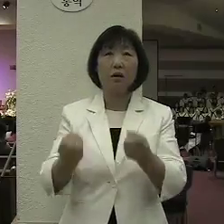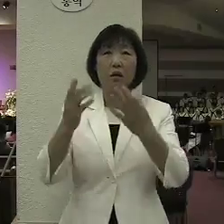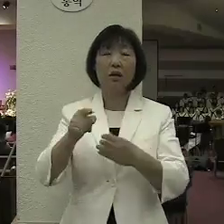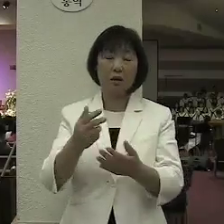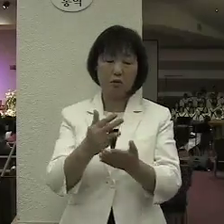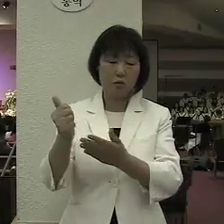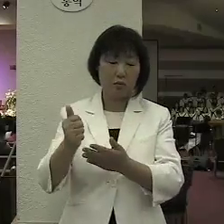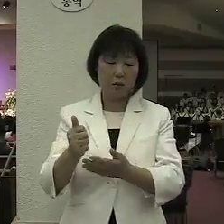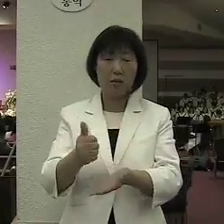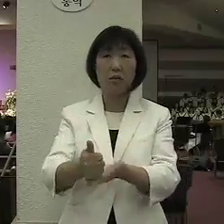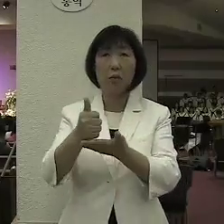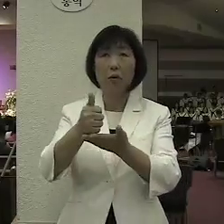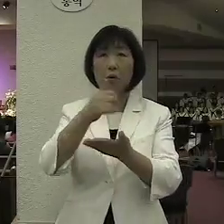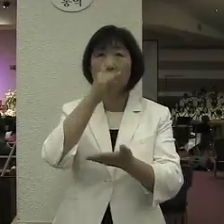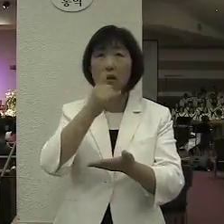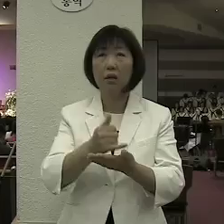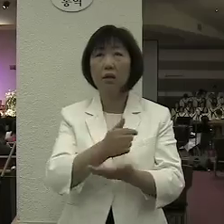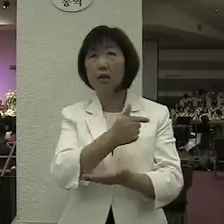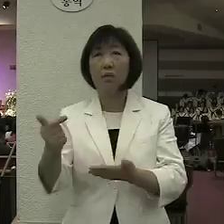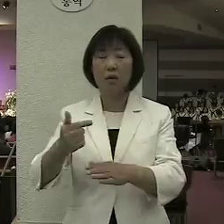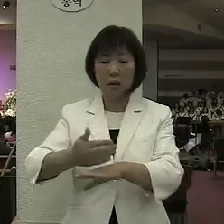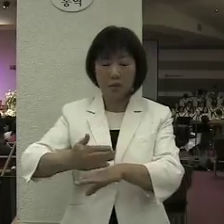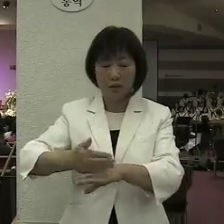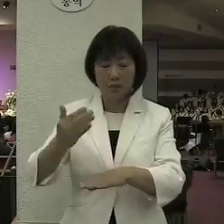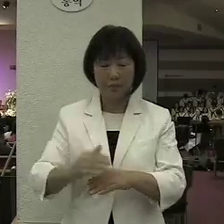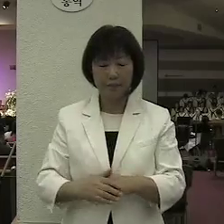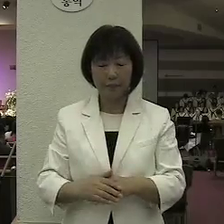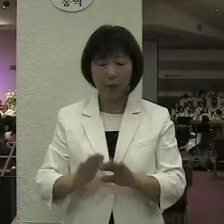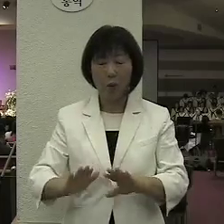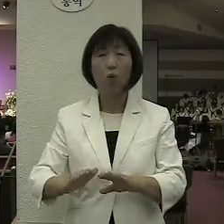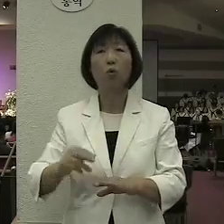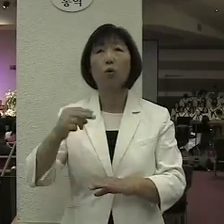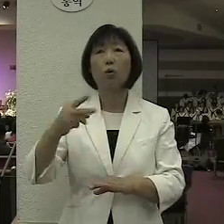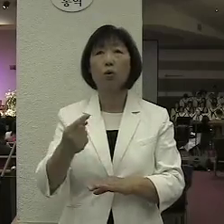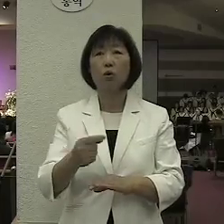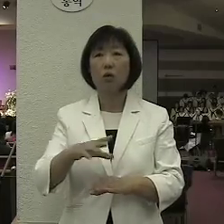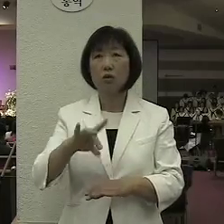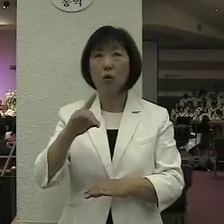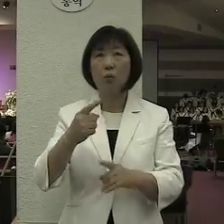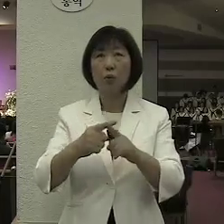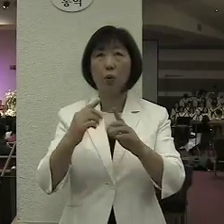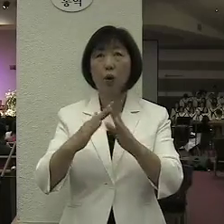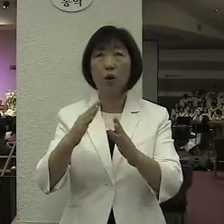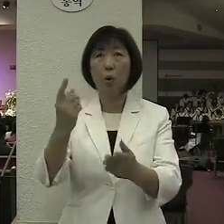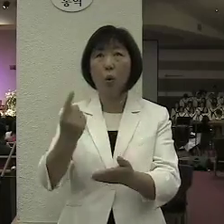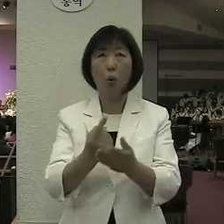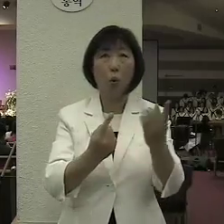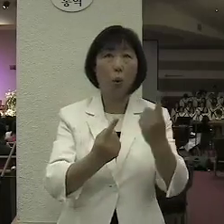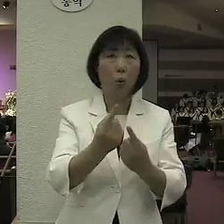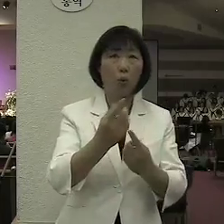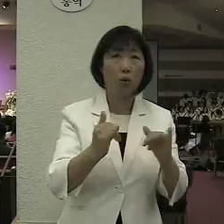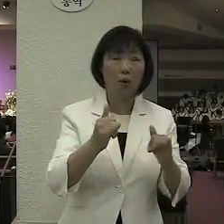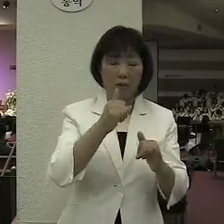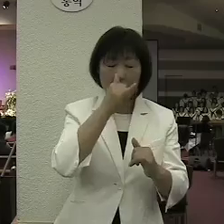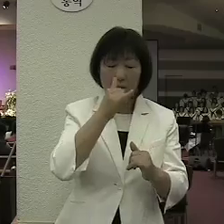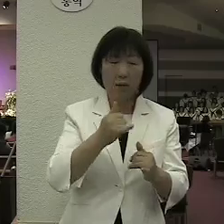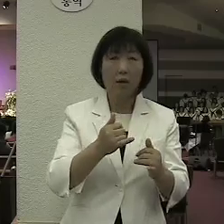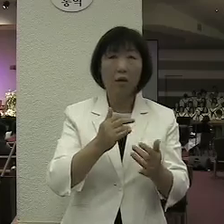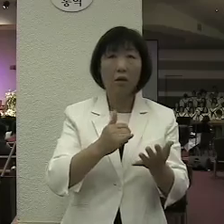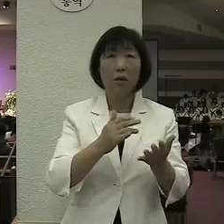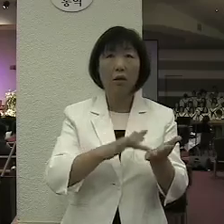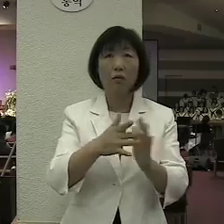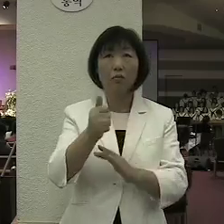죽음을 이기신 예수님, 예수님이 우리를 위해 이기신 하나님의 어린 양이시라면 그분을